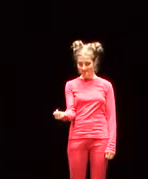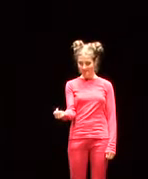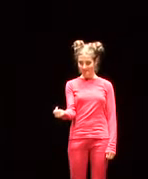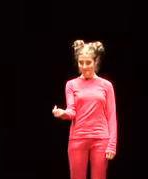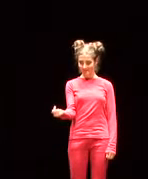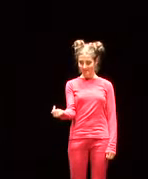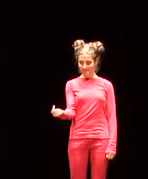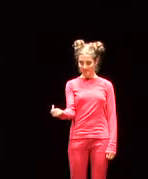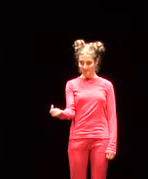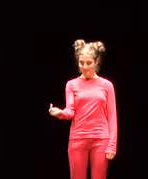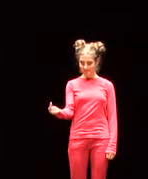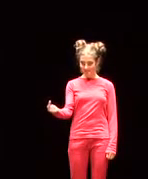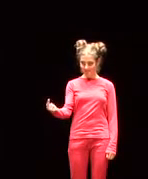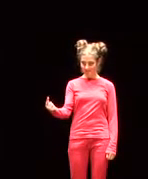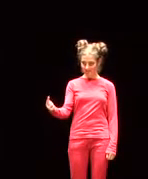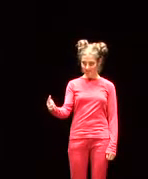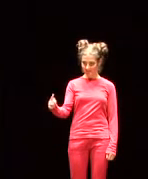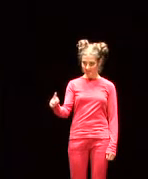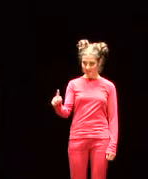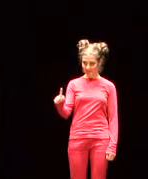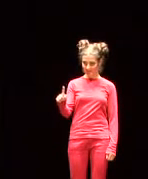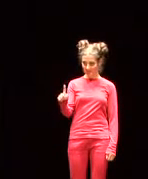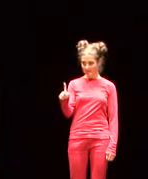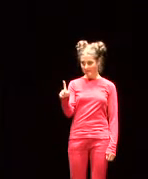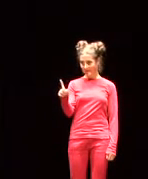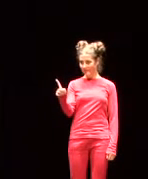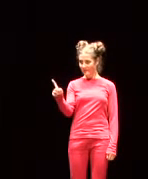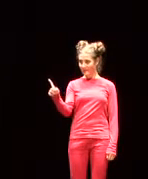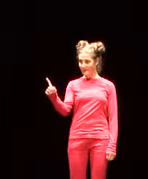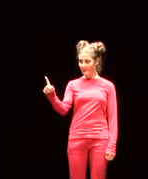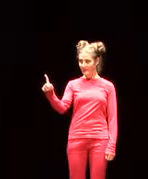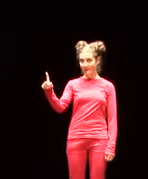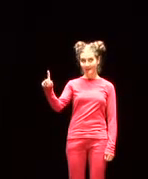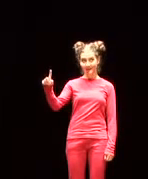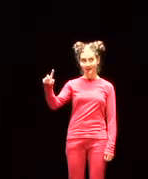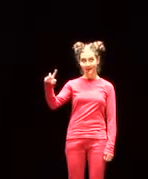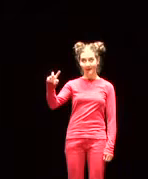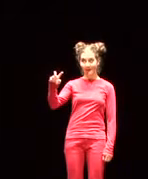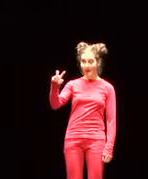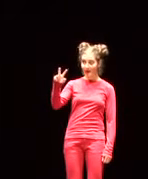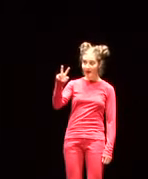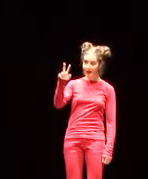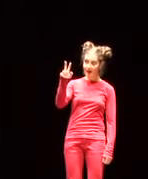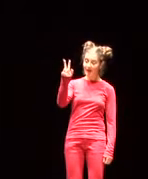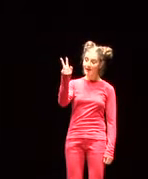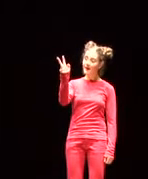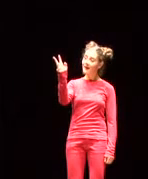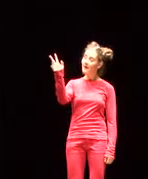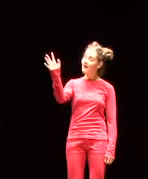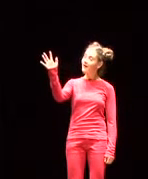C'est une petite pousse qui pousse, pousse, pousse et qui devient